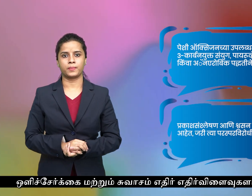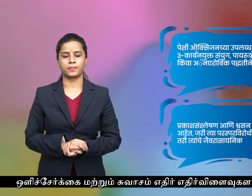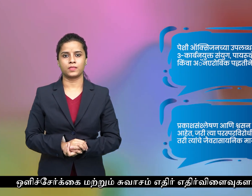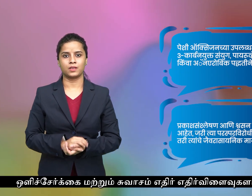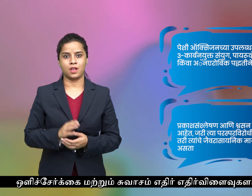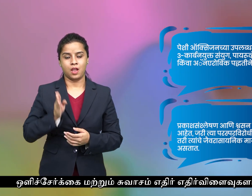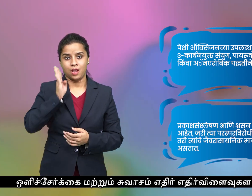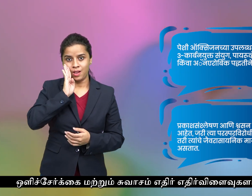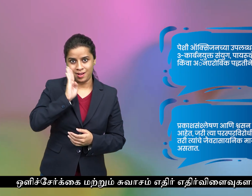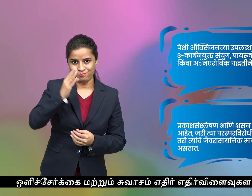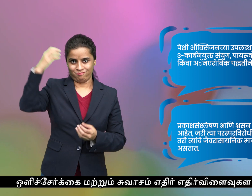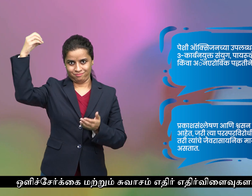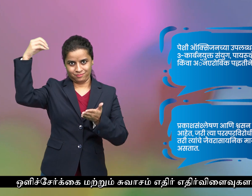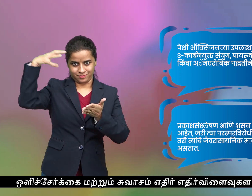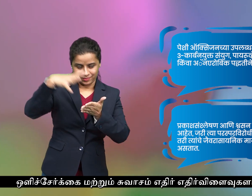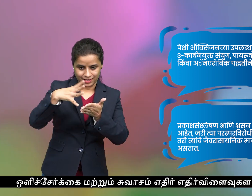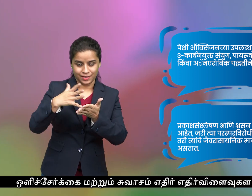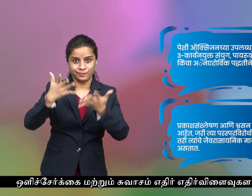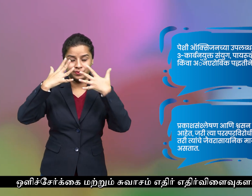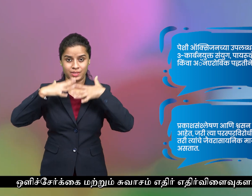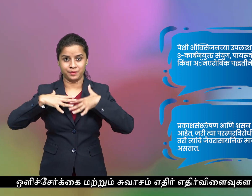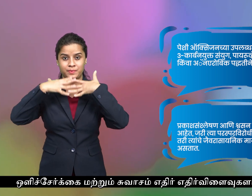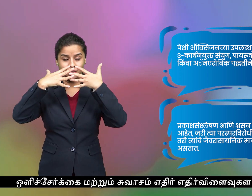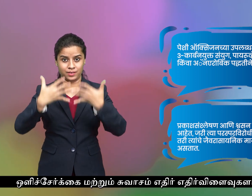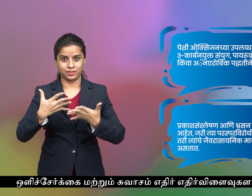ஒளிச்சேர்க்கை மற்றும் சுவாசம் எதிர் எதிர் விளைவுகளாக